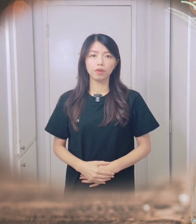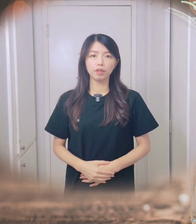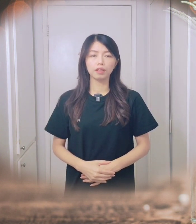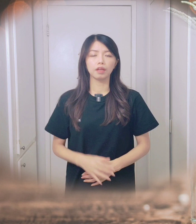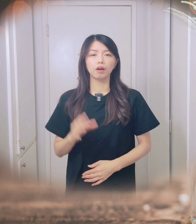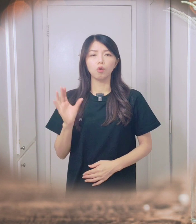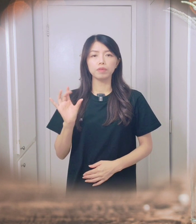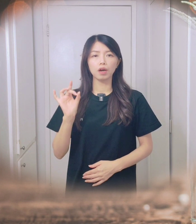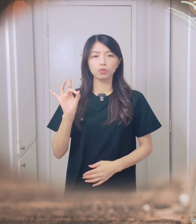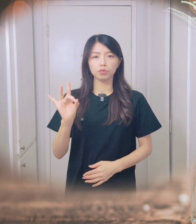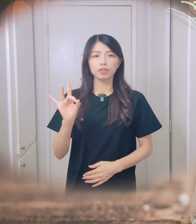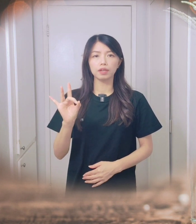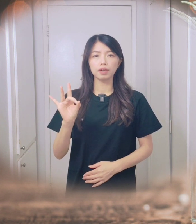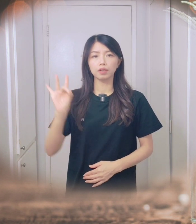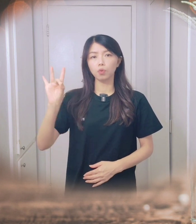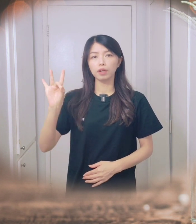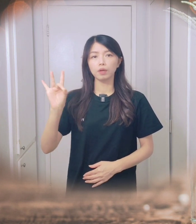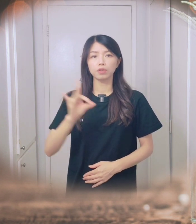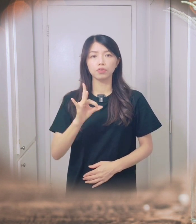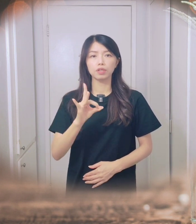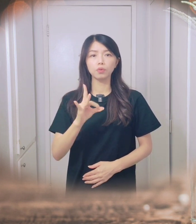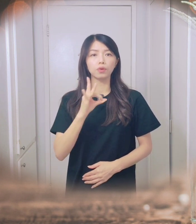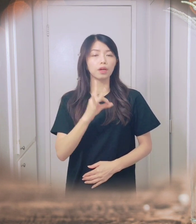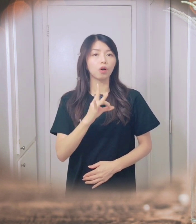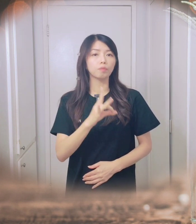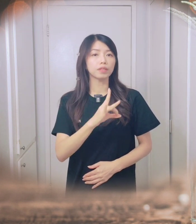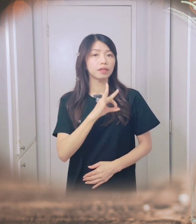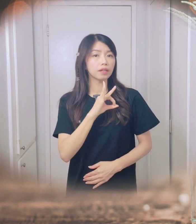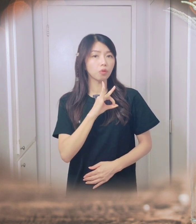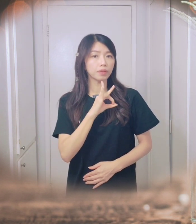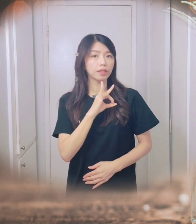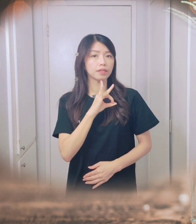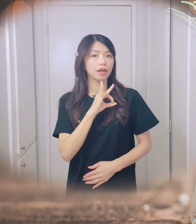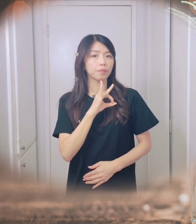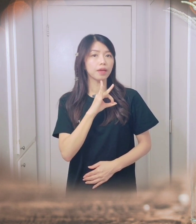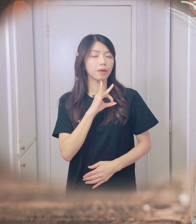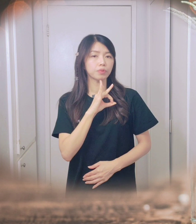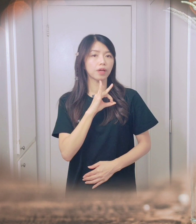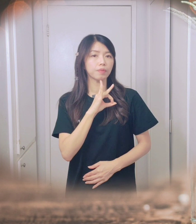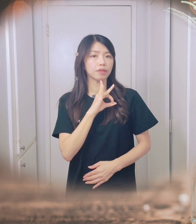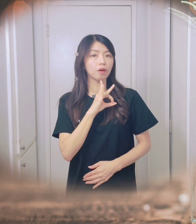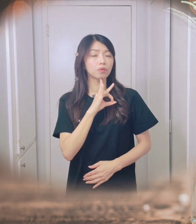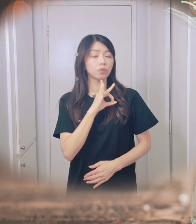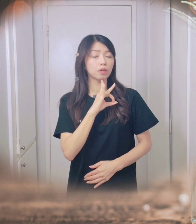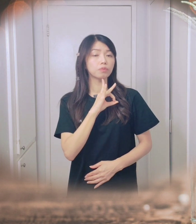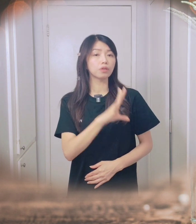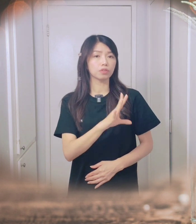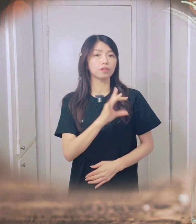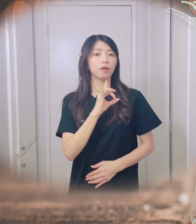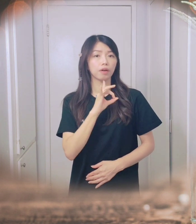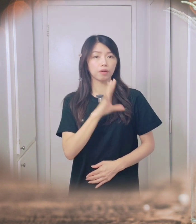한 뒤의 수어는 엄지하고 중지를 동그랗게 붙여주시고 검지를 턱 밑에 대신 다음에 앞으로 나가면서